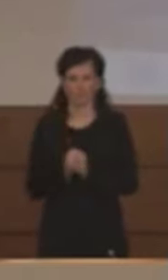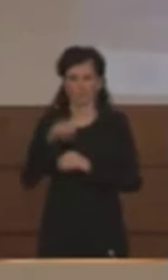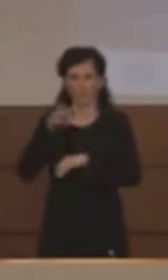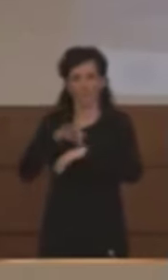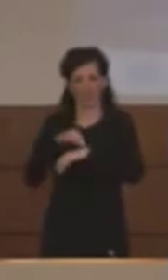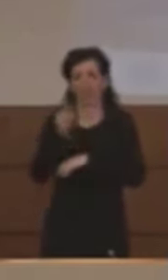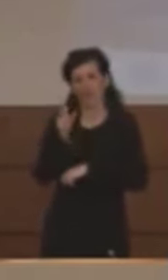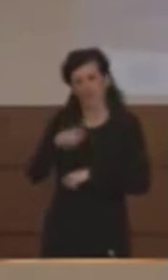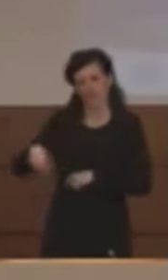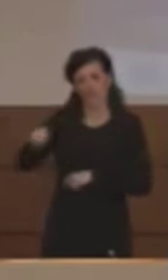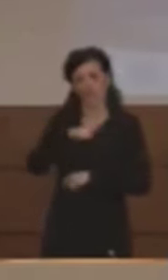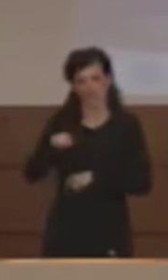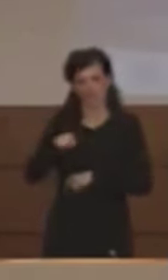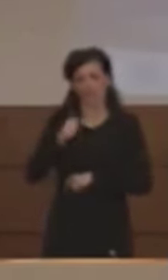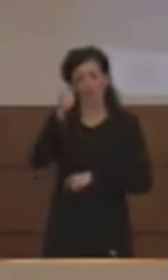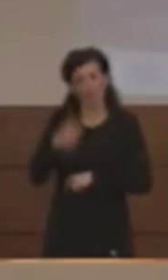pazienti,